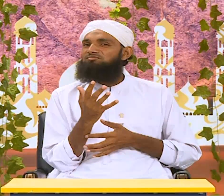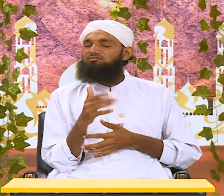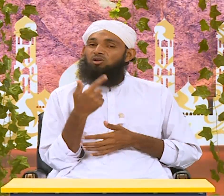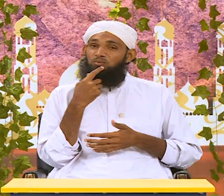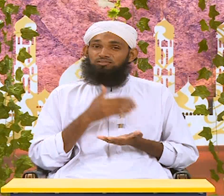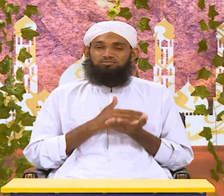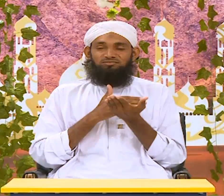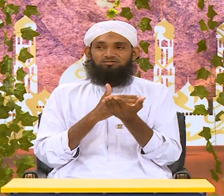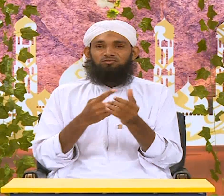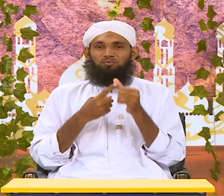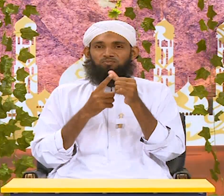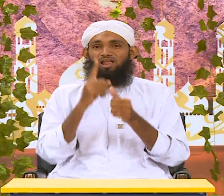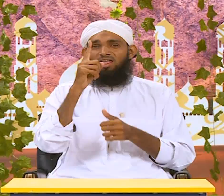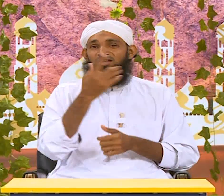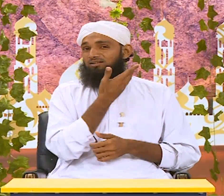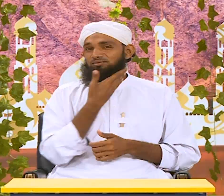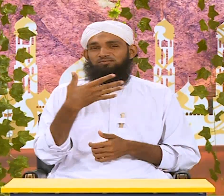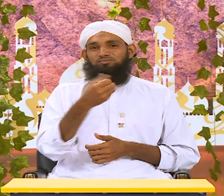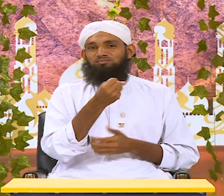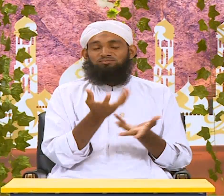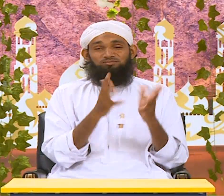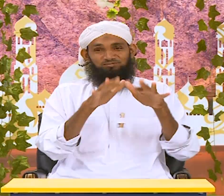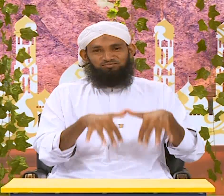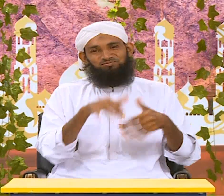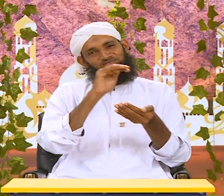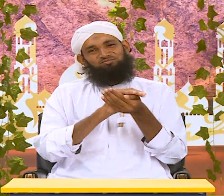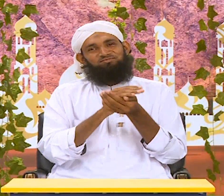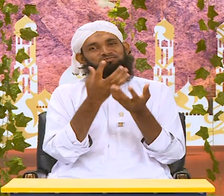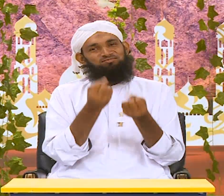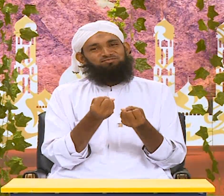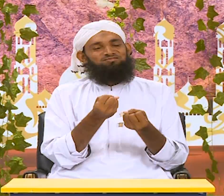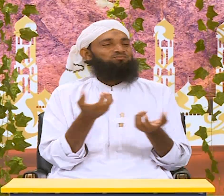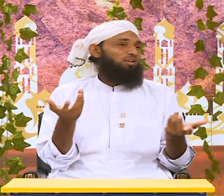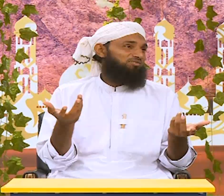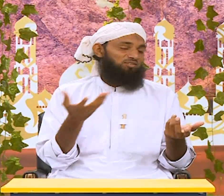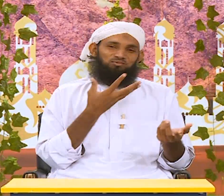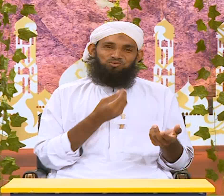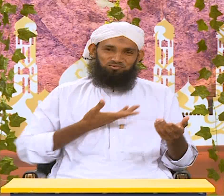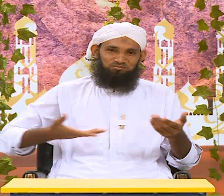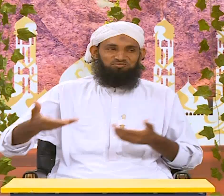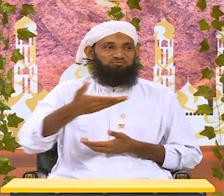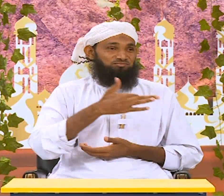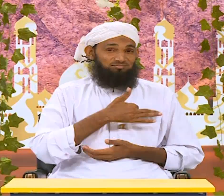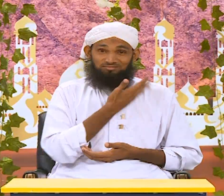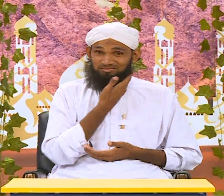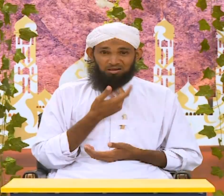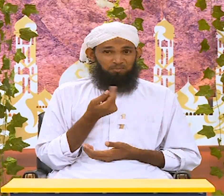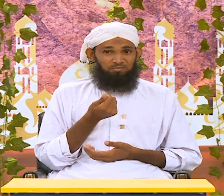یہی عرض کیا، مولا یہ سب کچھ میرے لیے آخرت ہی میں جمع فرما دے۔ ایک ہم کمزور دل ہیں، ہماری آمدن کم ہو جائے